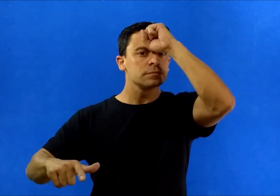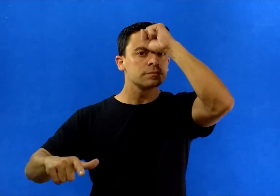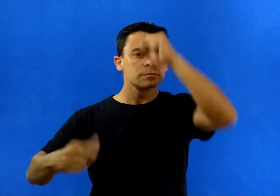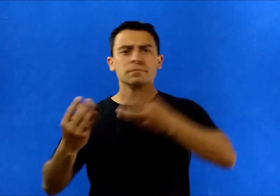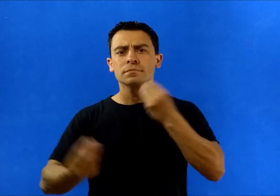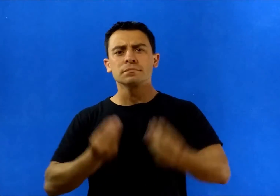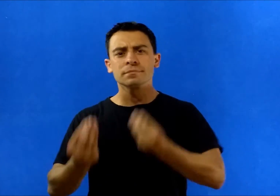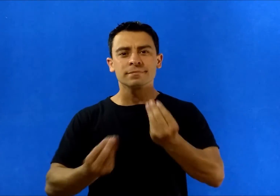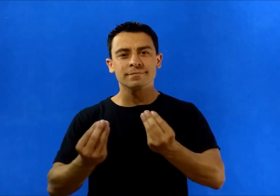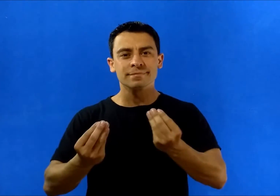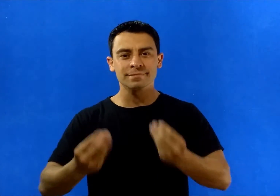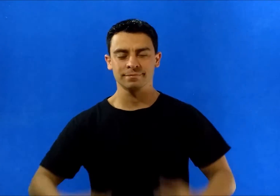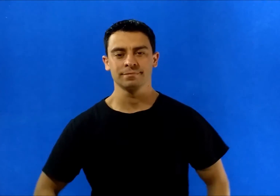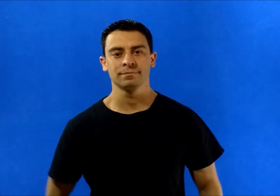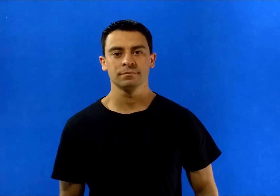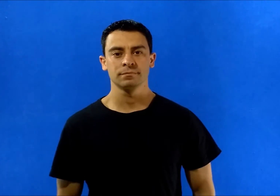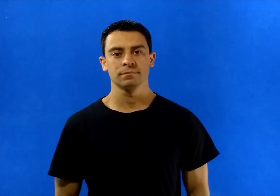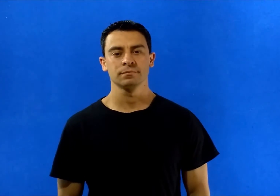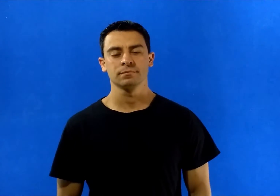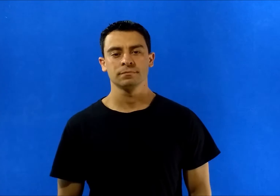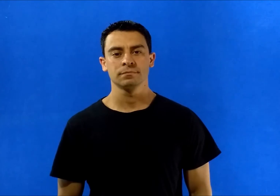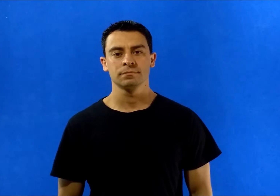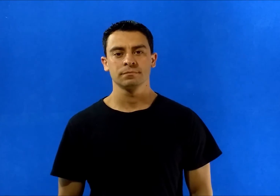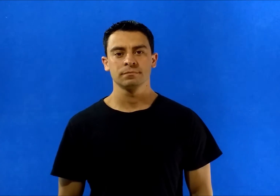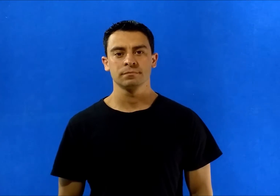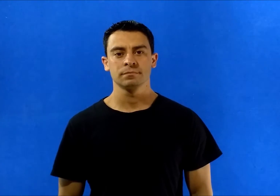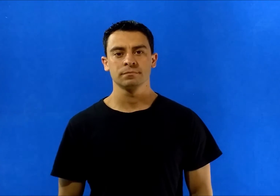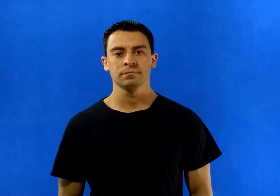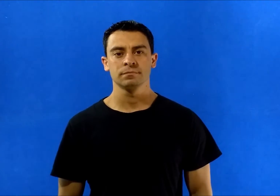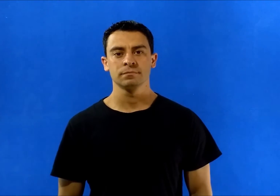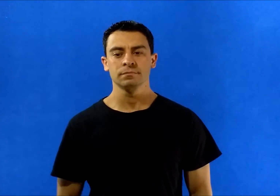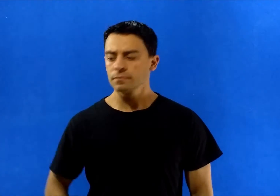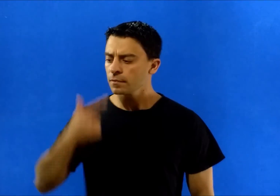língua. Nós aprendemos como?